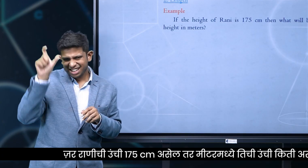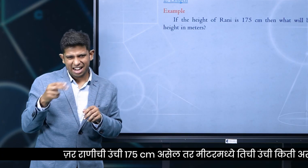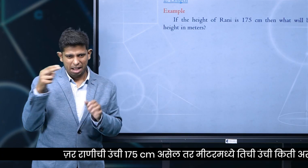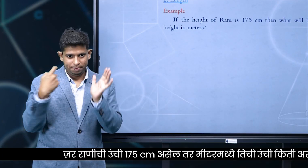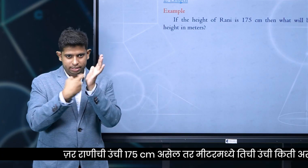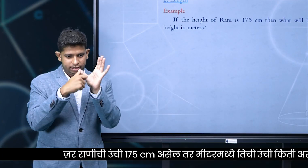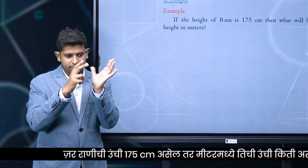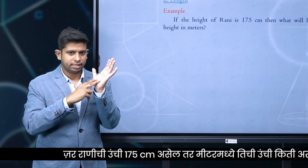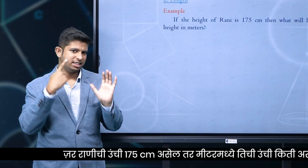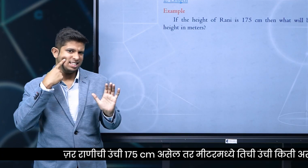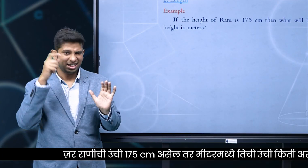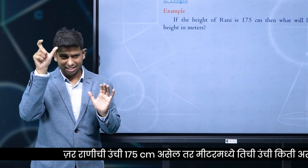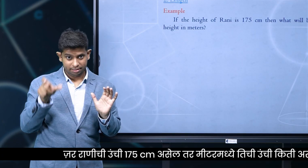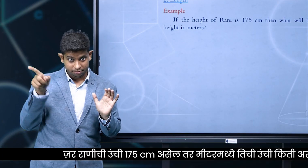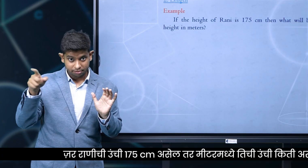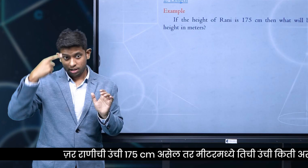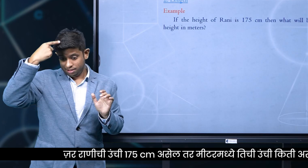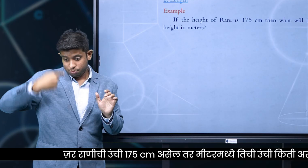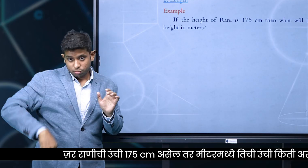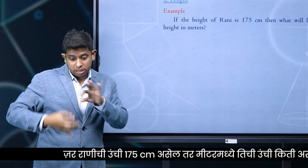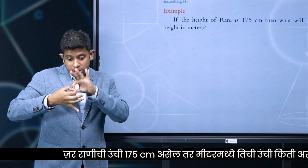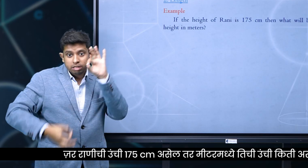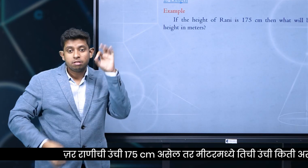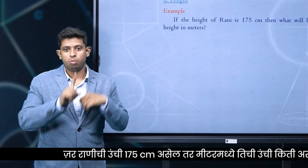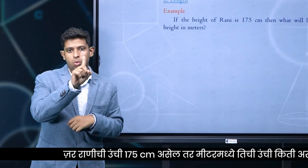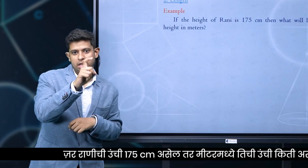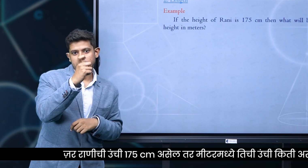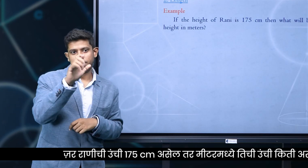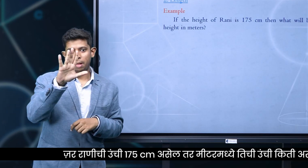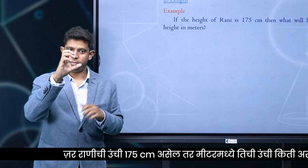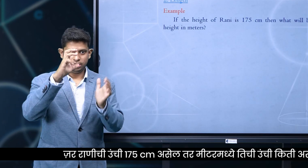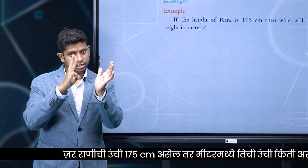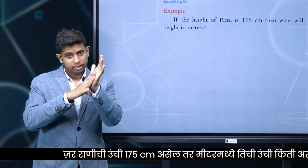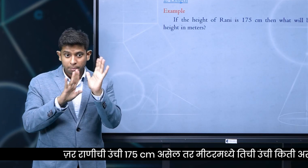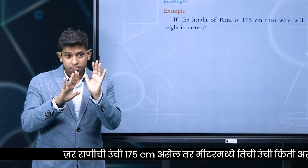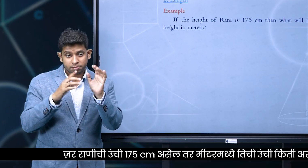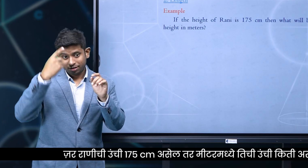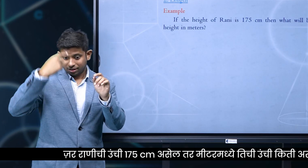जर राणीची उंची 175 सेंटीमीटर असेल तर मीटरमध्ये तिची उंची किती असेल?